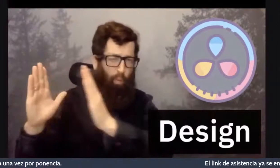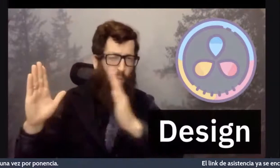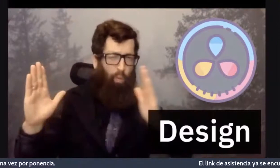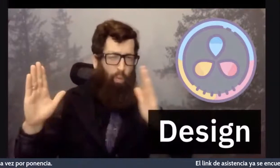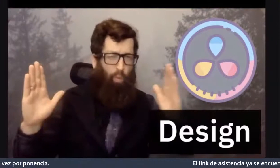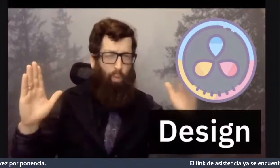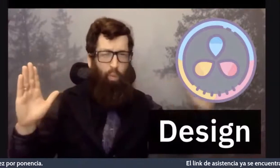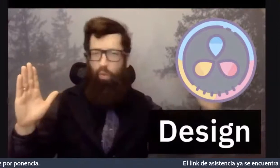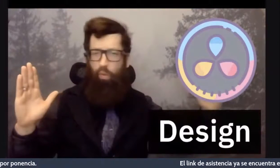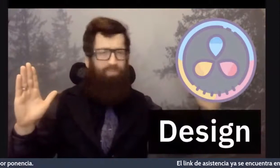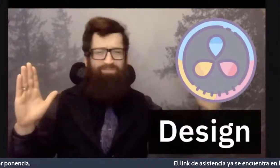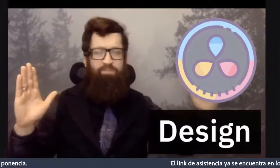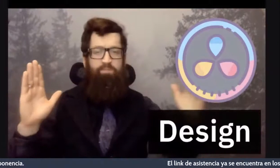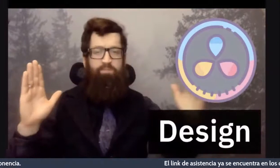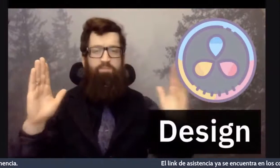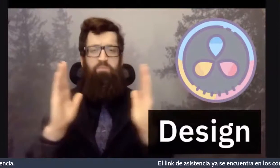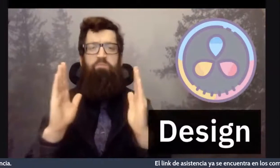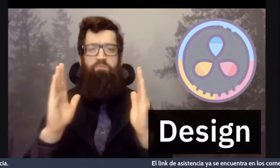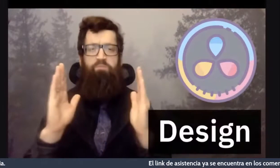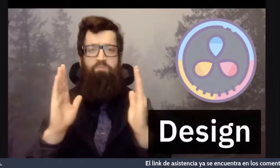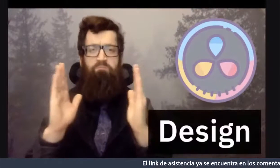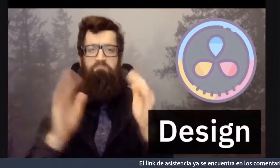línea de unas 10 palabras.